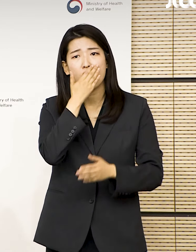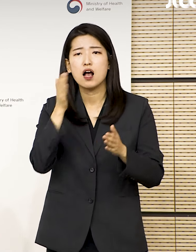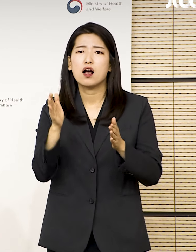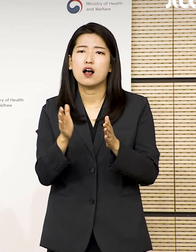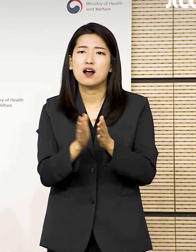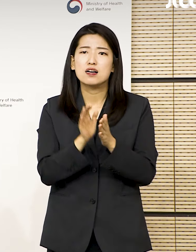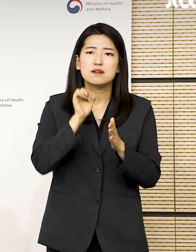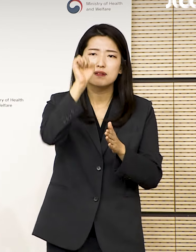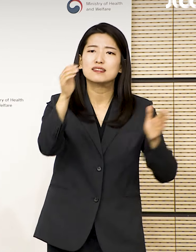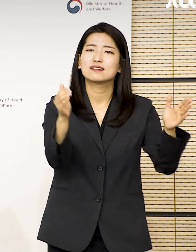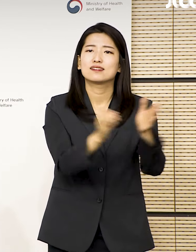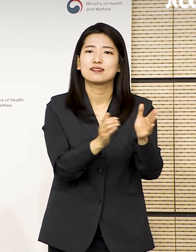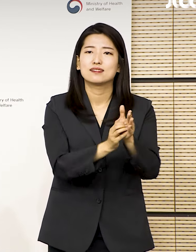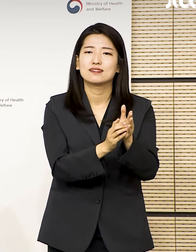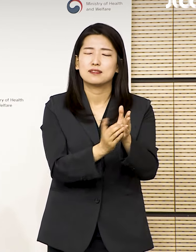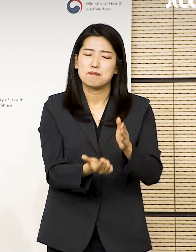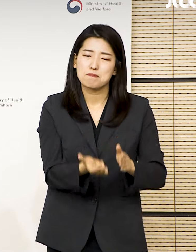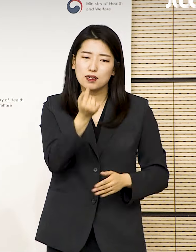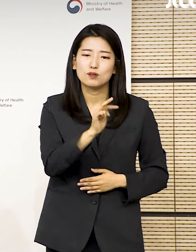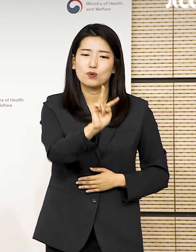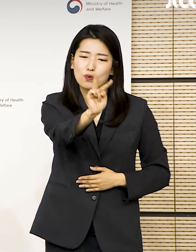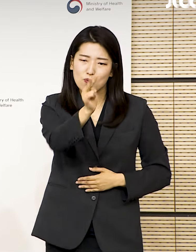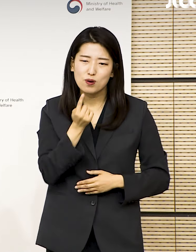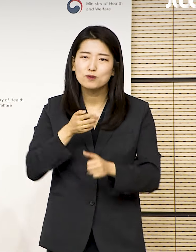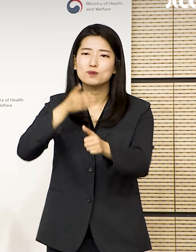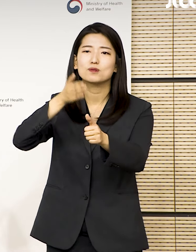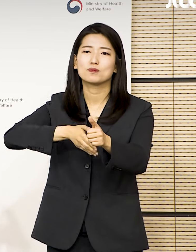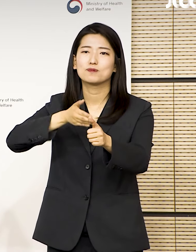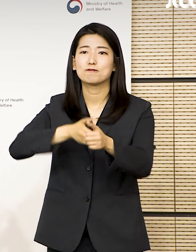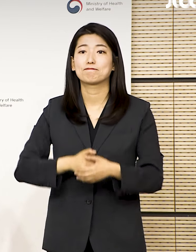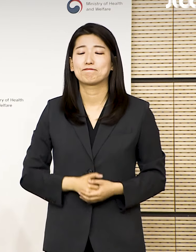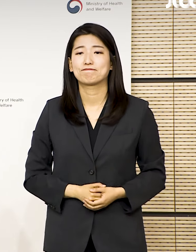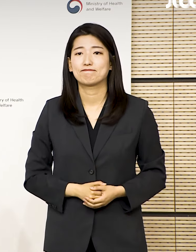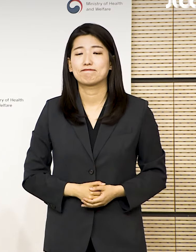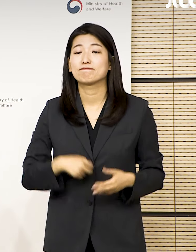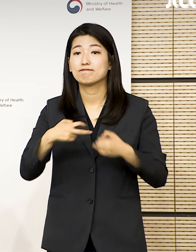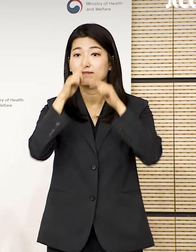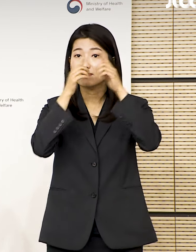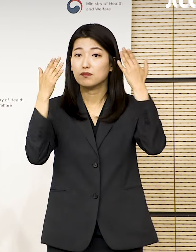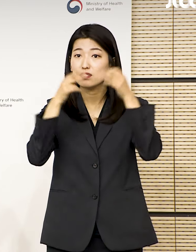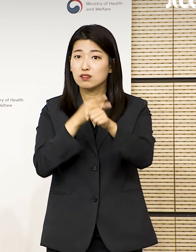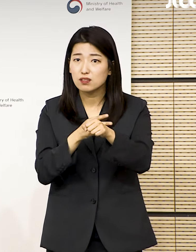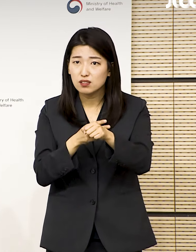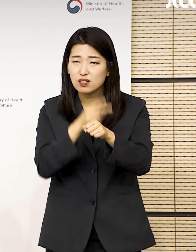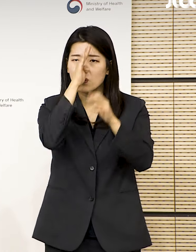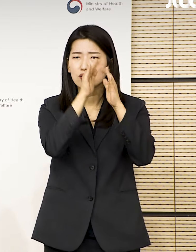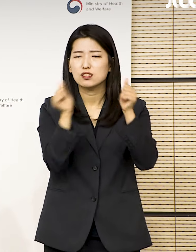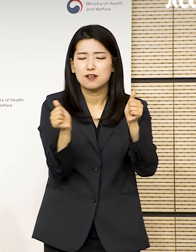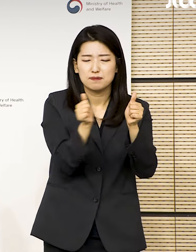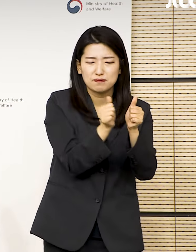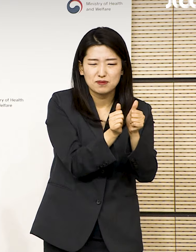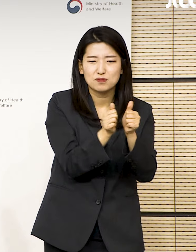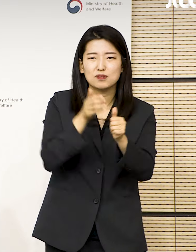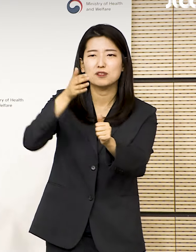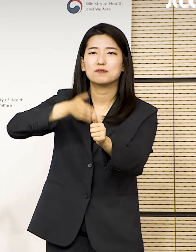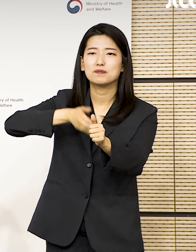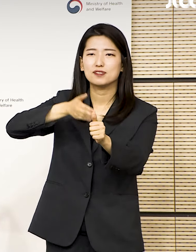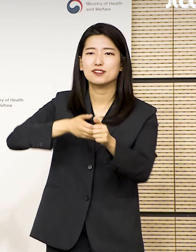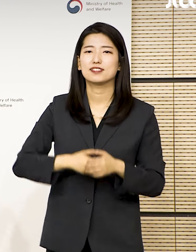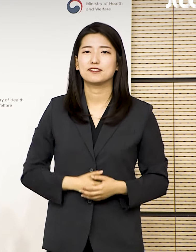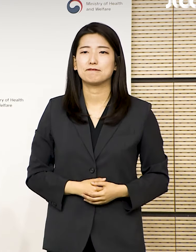돌아오기 바랍니다 의대 교수님들도 환자의 곁을 지켜 주시기 바랍니다 일부